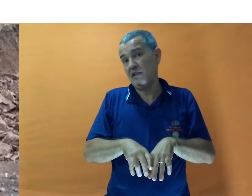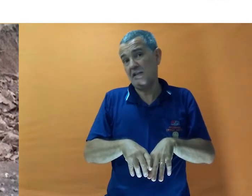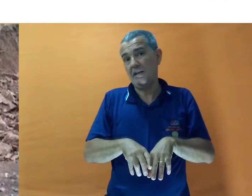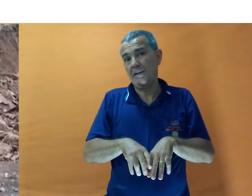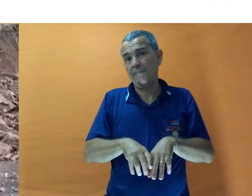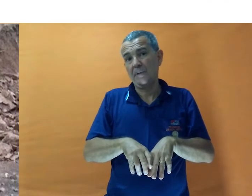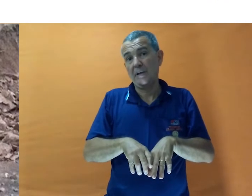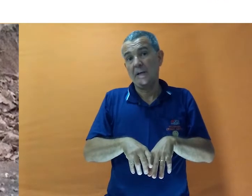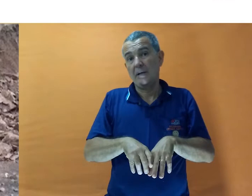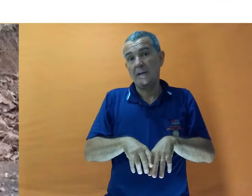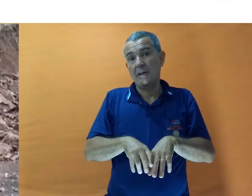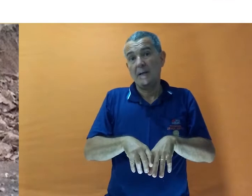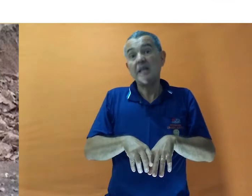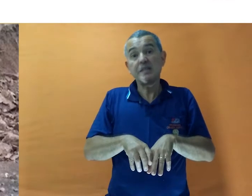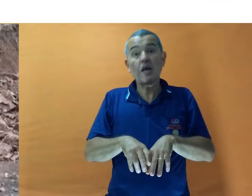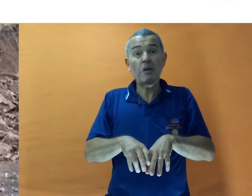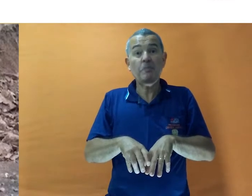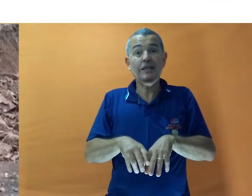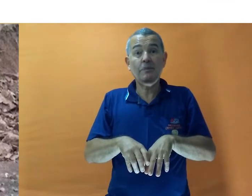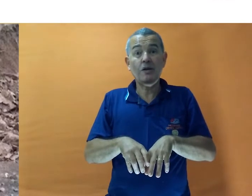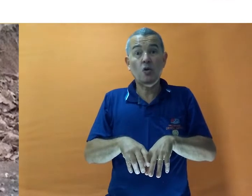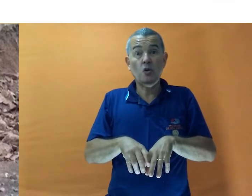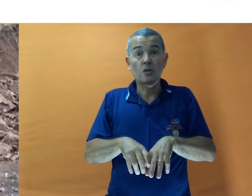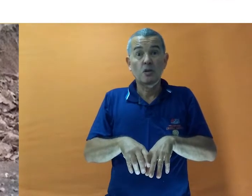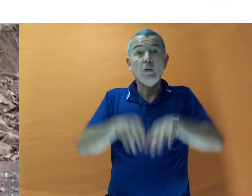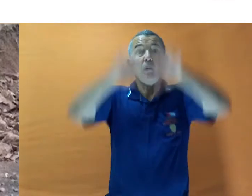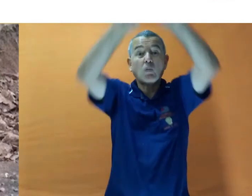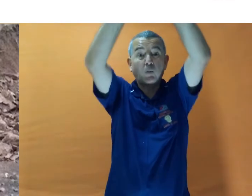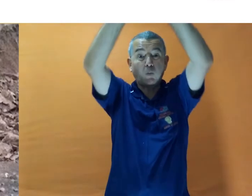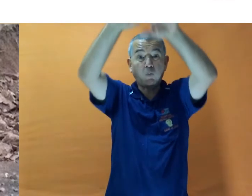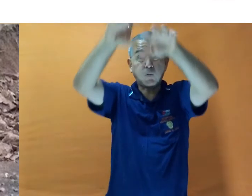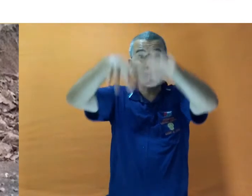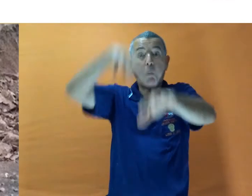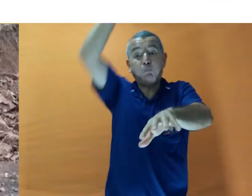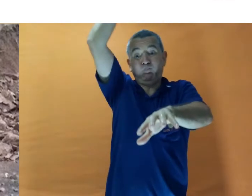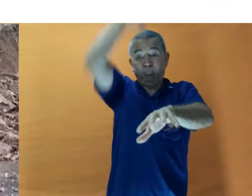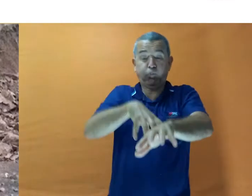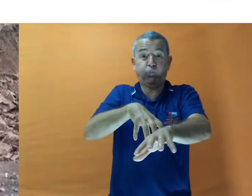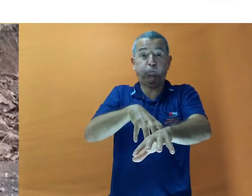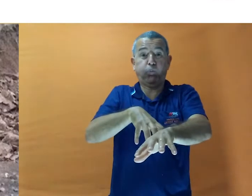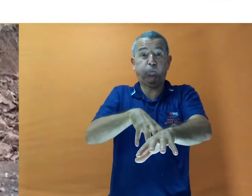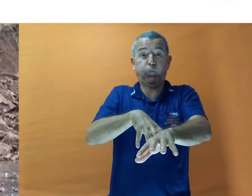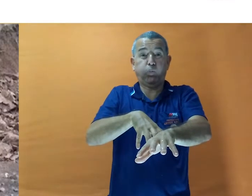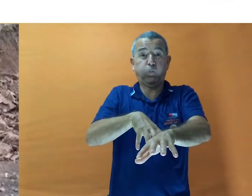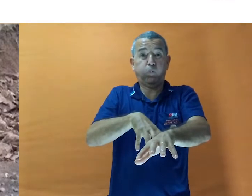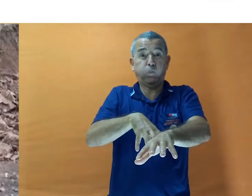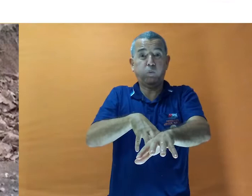É assim que eu tenho que fazer. E se é uma pedra maior?